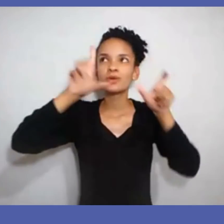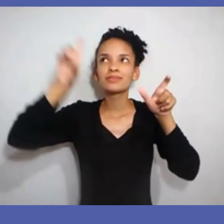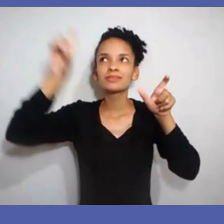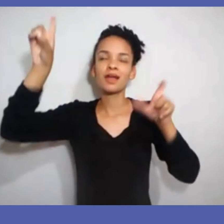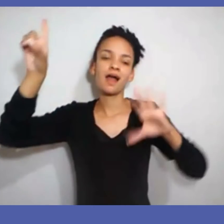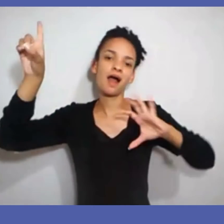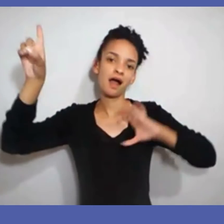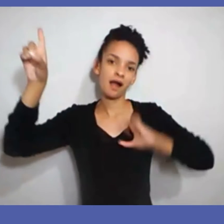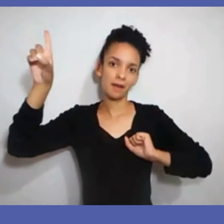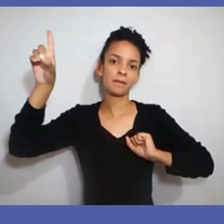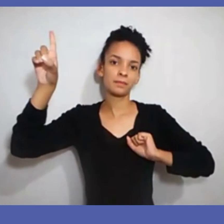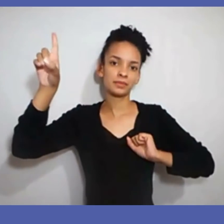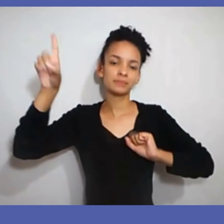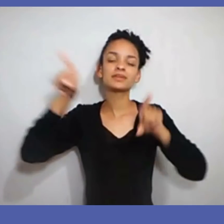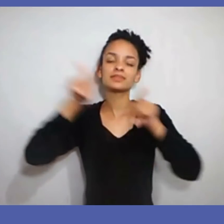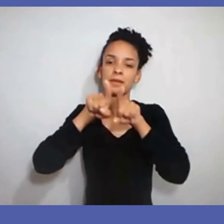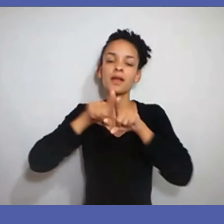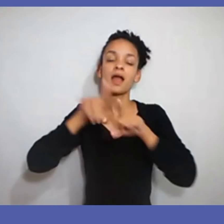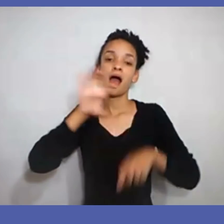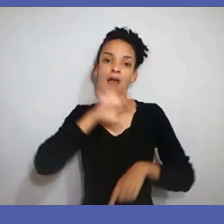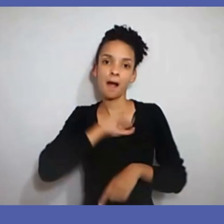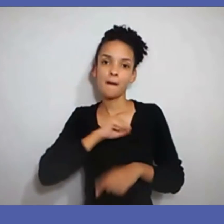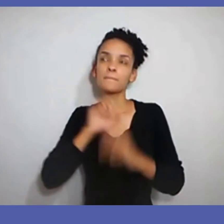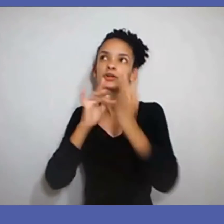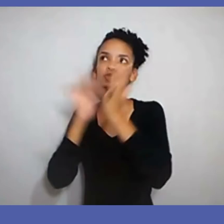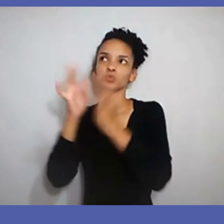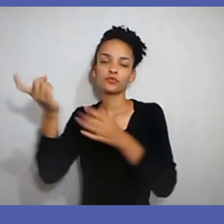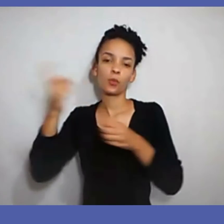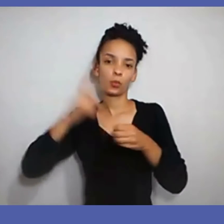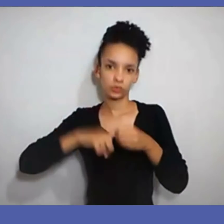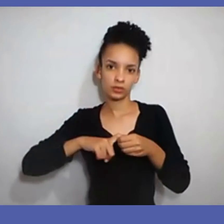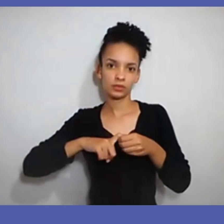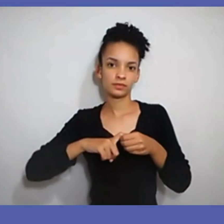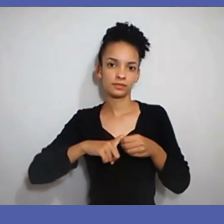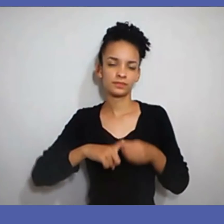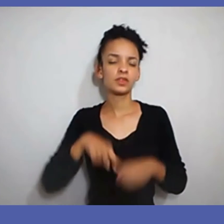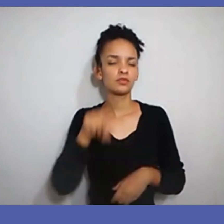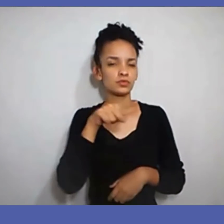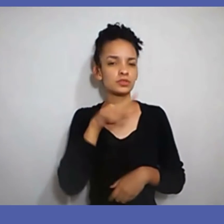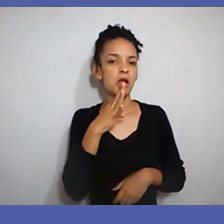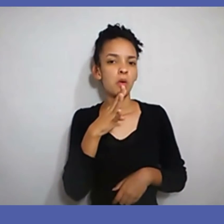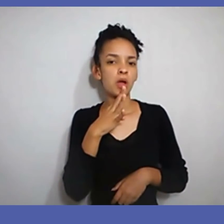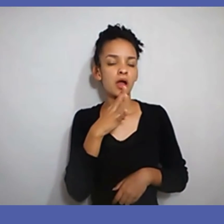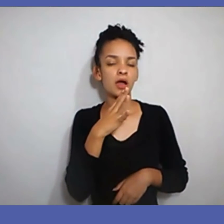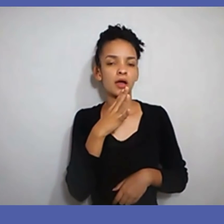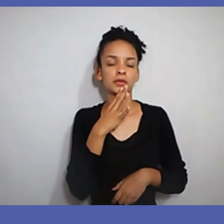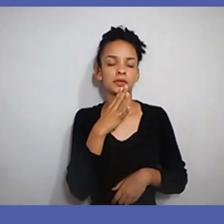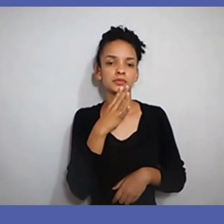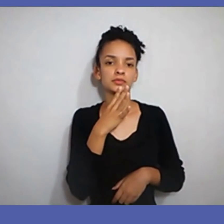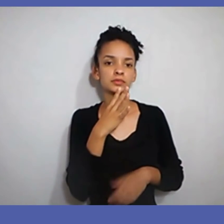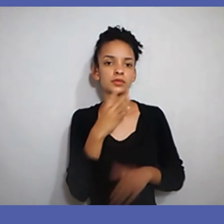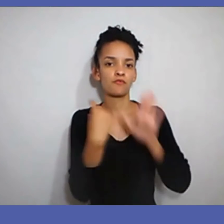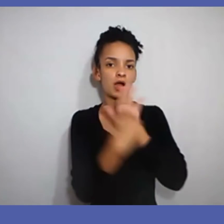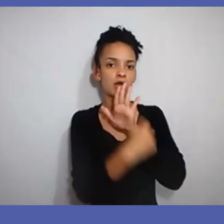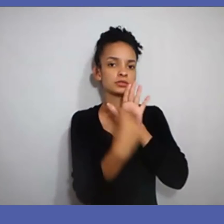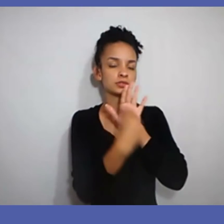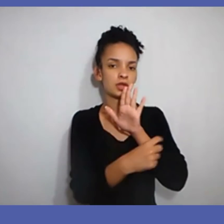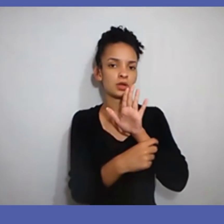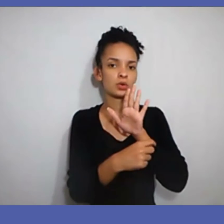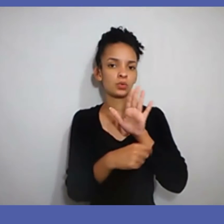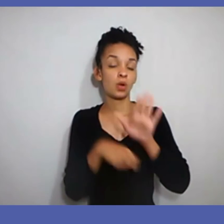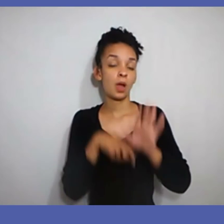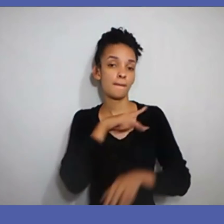2 Timóteo 4:8, vocês conhecem muito bem esse versículo, que o apóstolo Paulo falou,